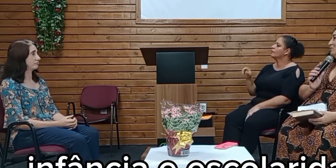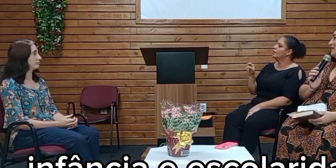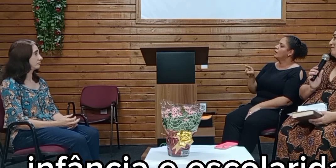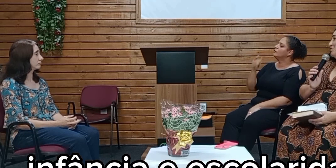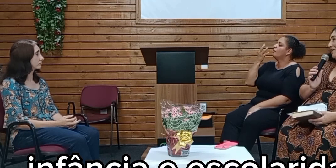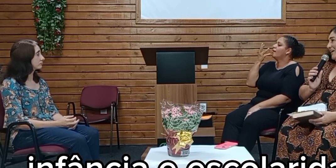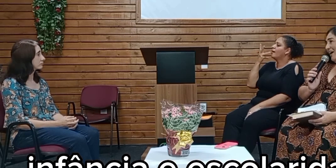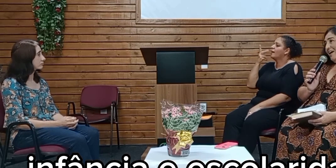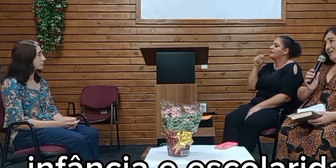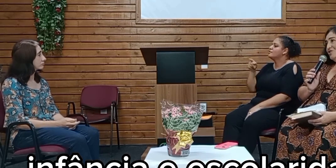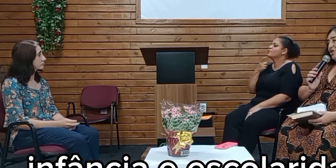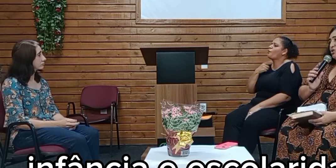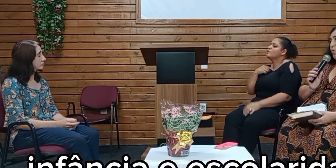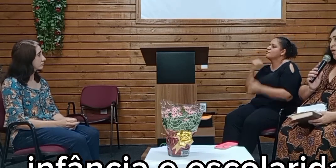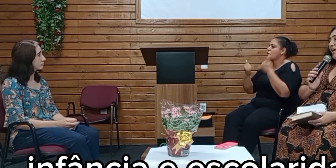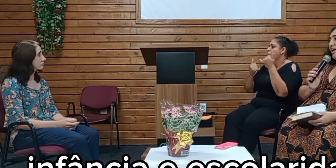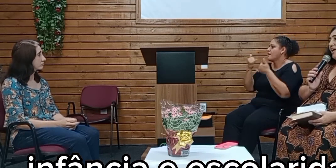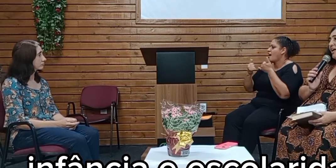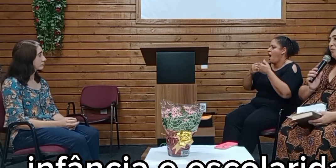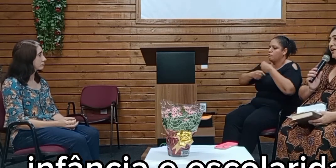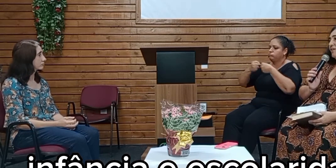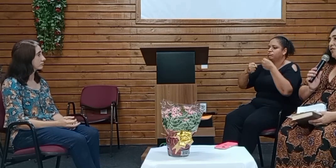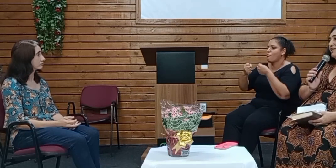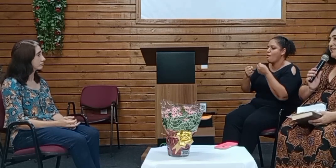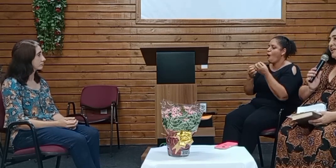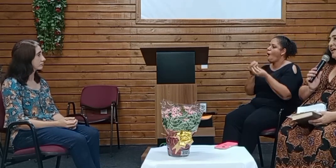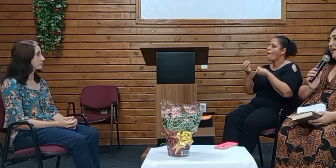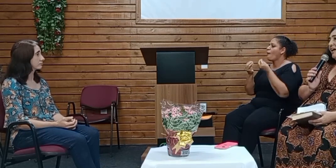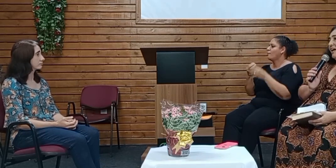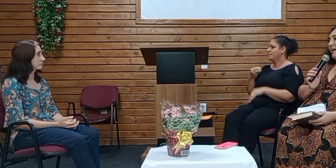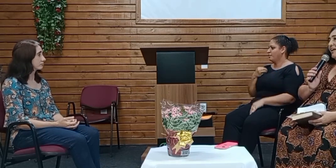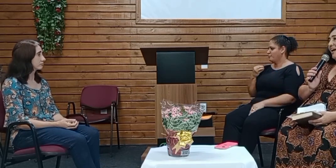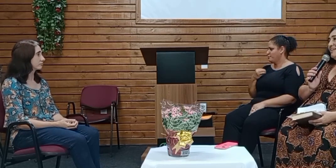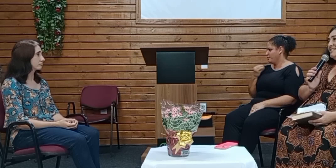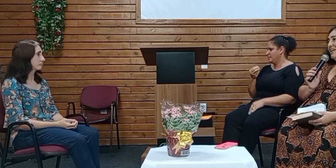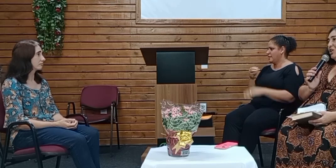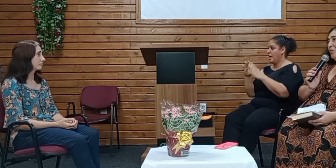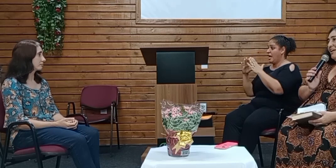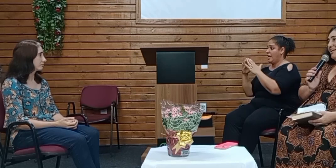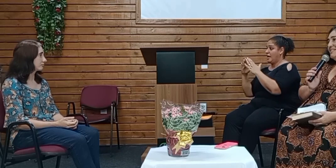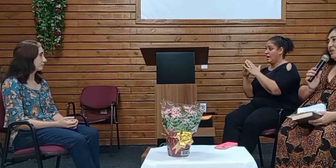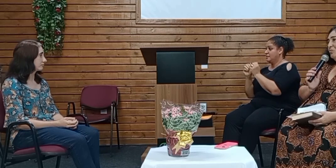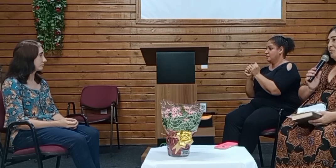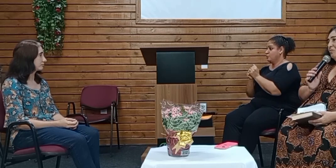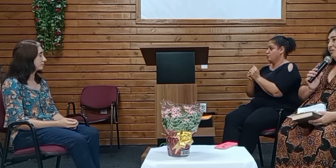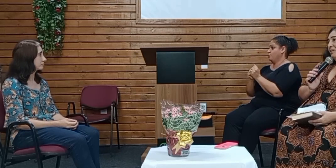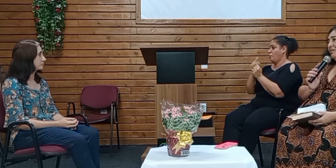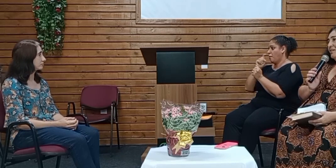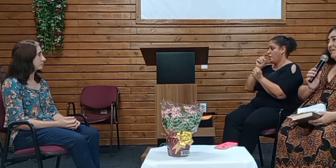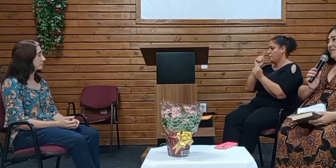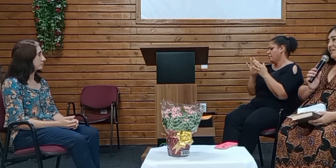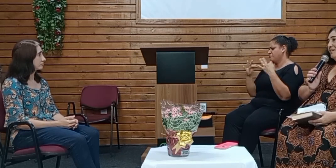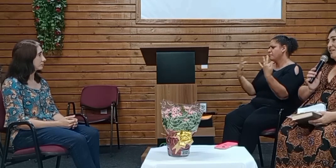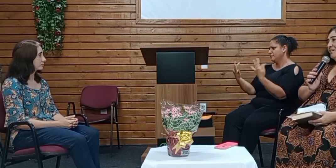tu gostava de brincar, de correr? Como é que foi, assim, em casa, assim, a tua criação?